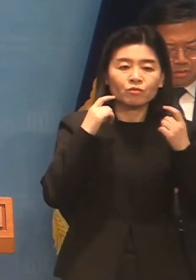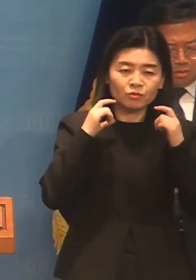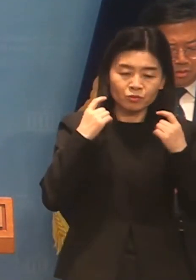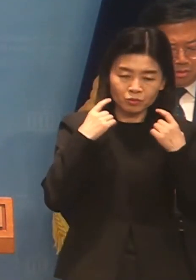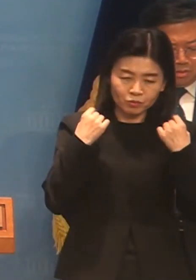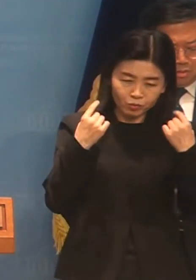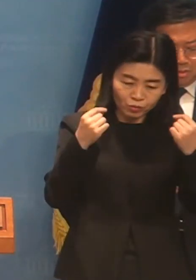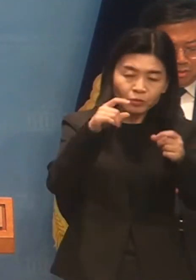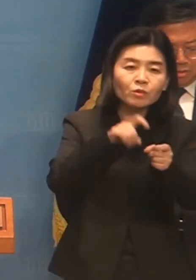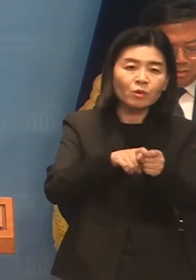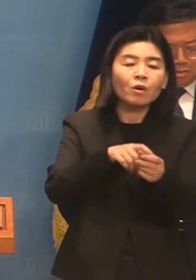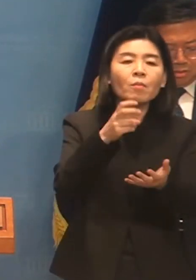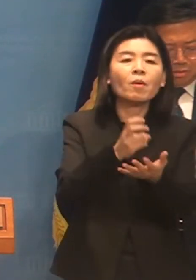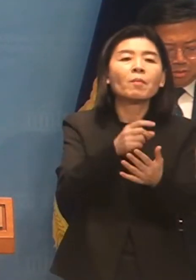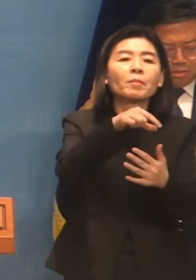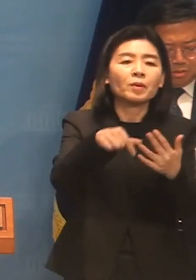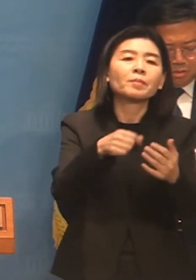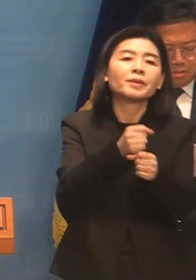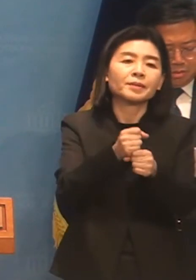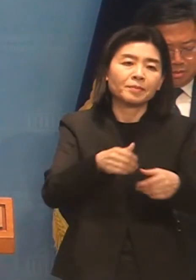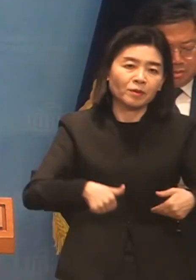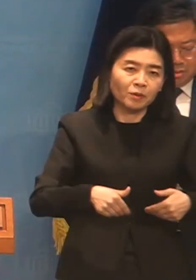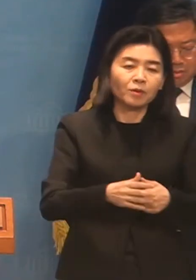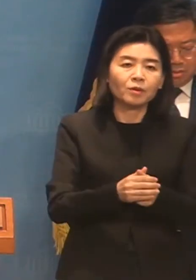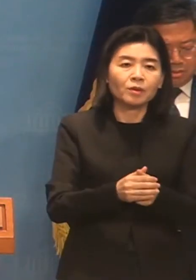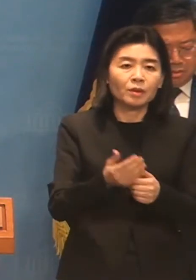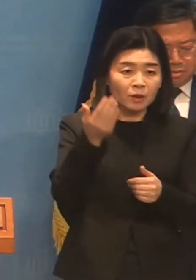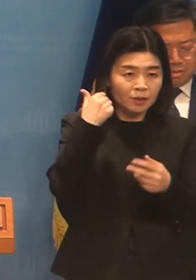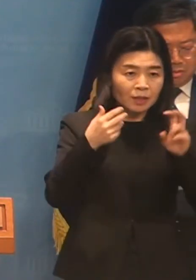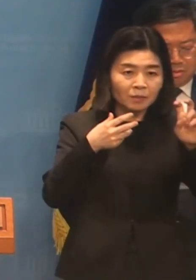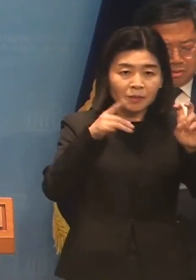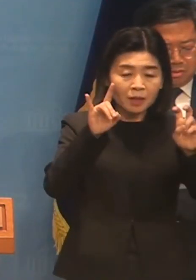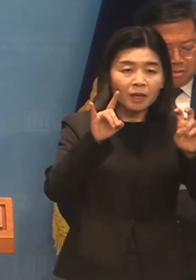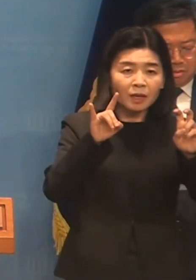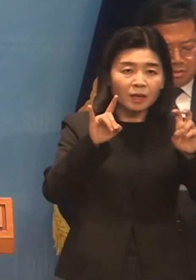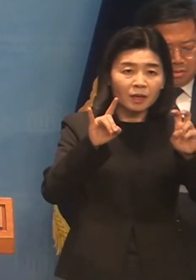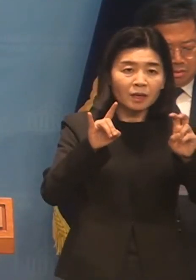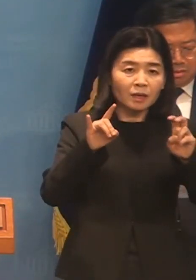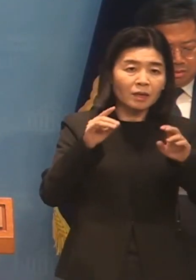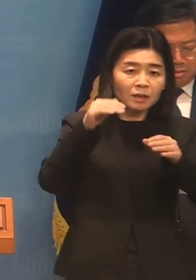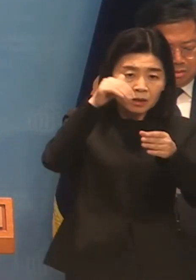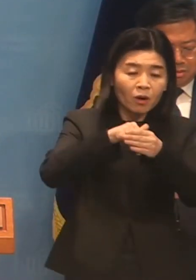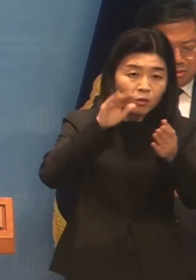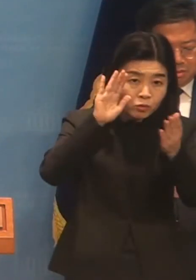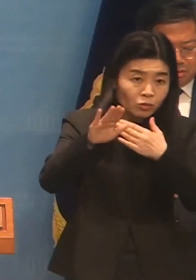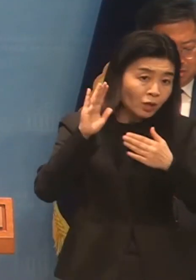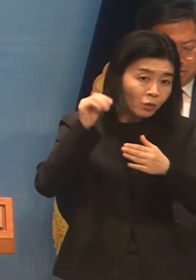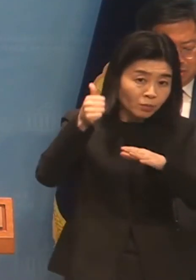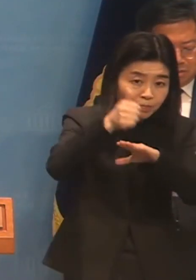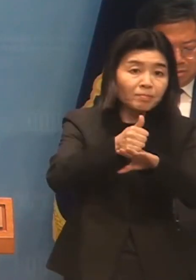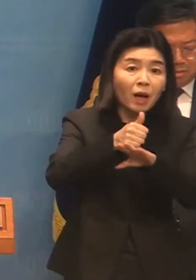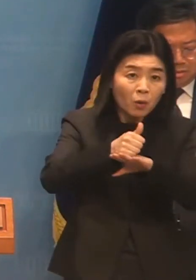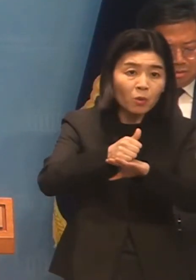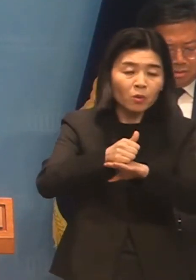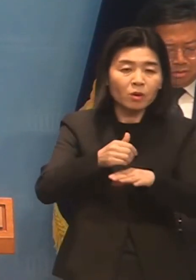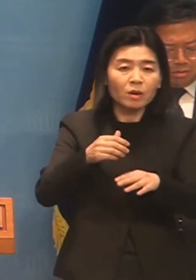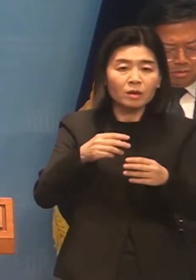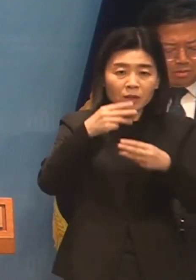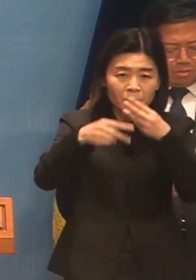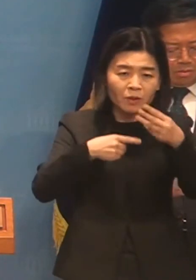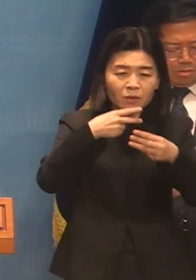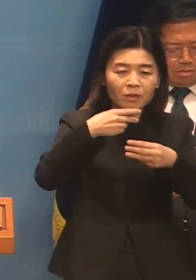2022년 3월 9일 제20대 대통령 선거 이후 출범한 정부는 임기 내내 사회적 혼란과 불안을